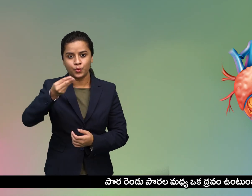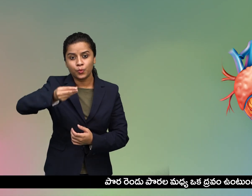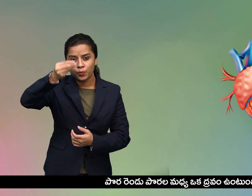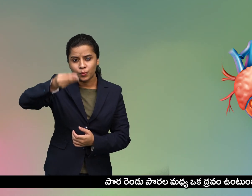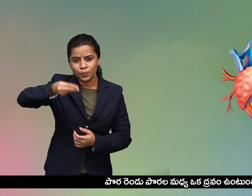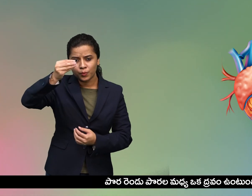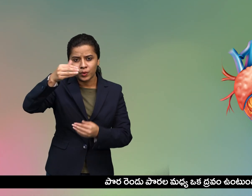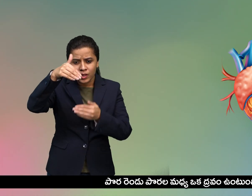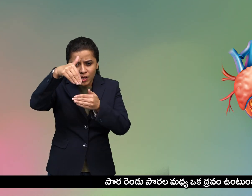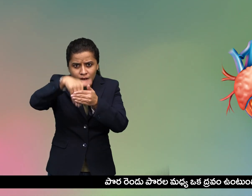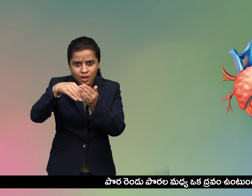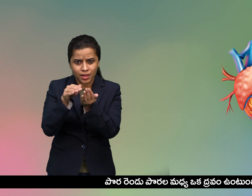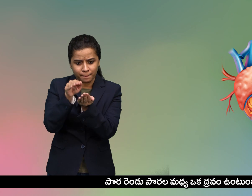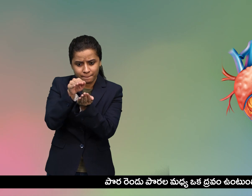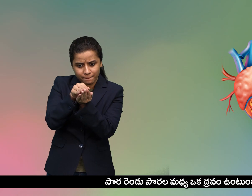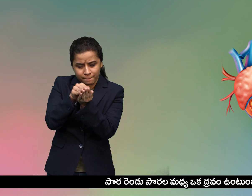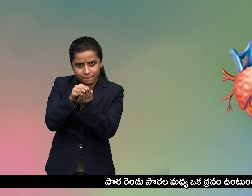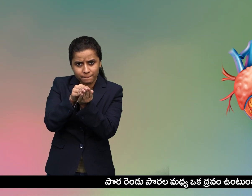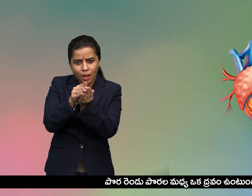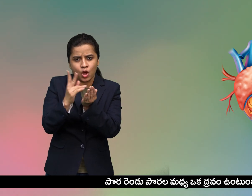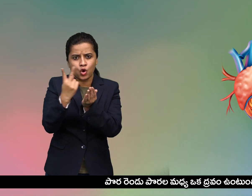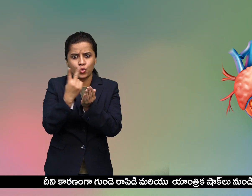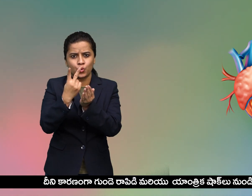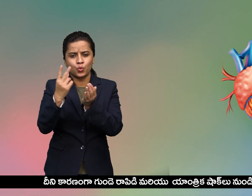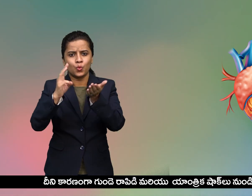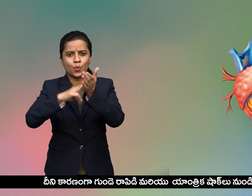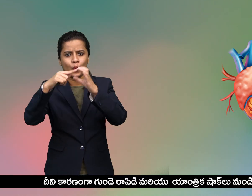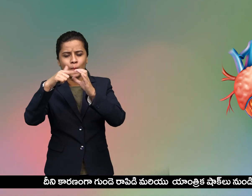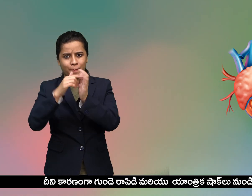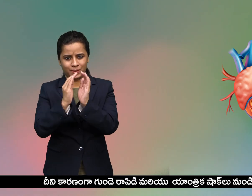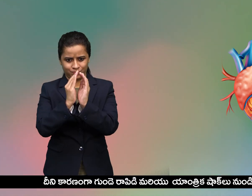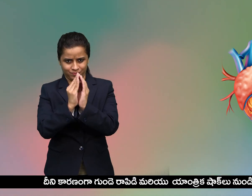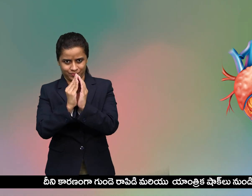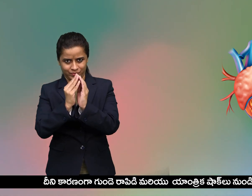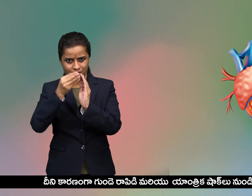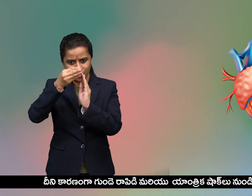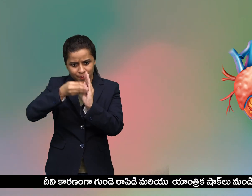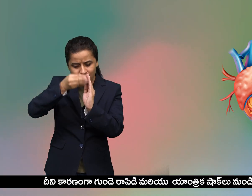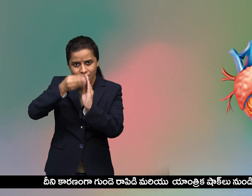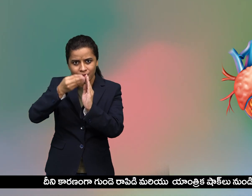రెండు పొరల మధ్య ఒక ద్రవం ఉంటుంది. దీని కారణంగా గుండె రాపిడి మరియు